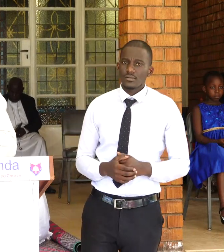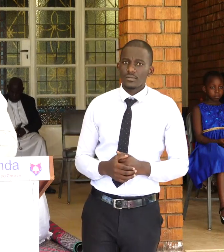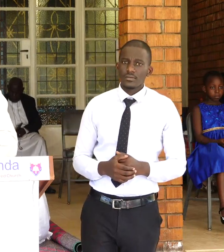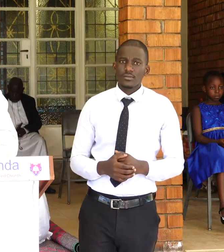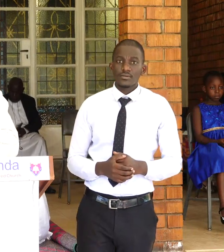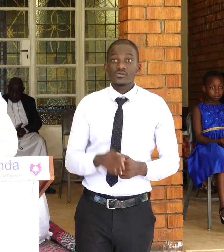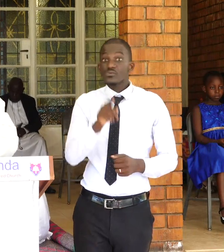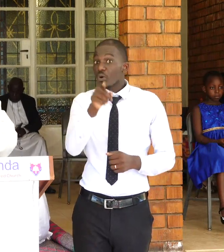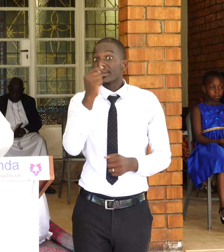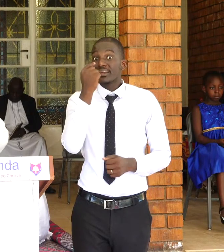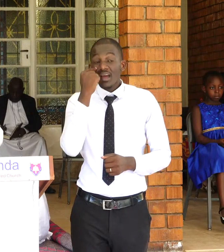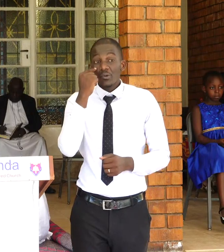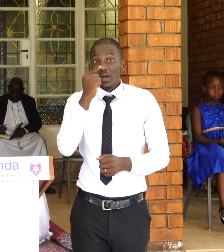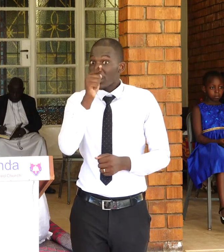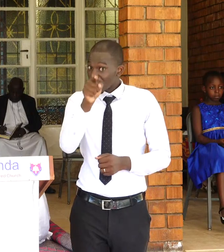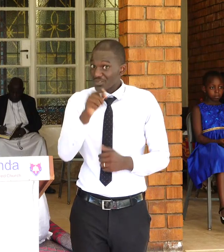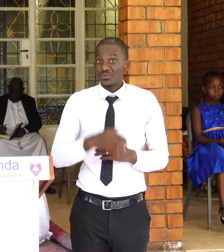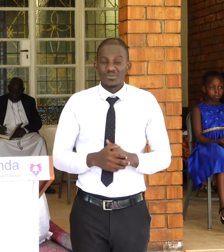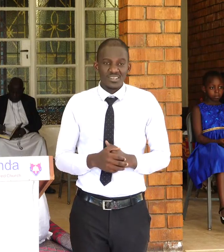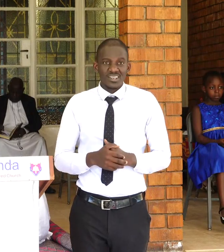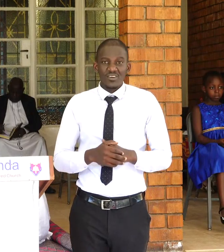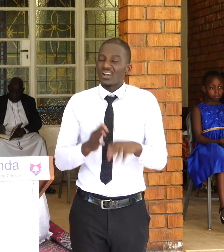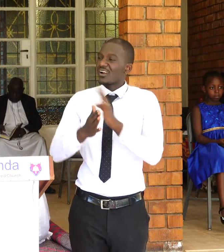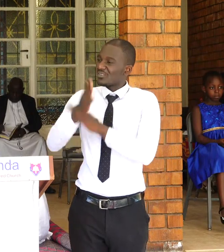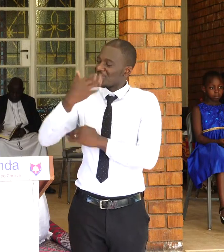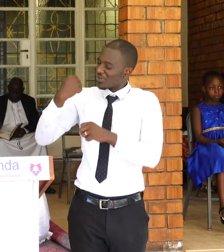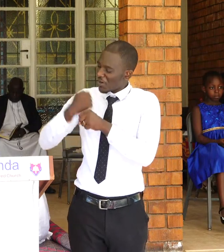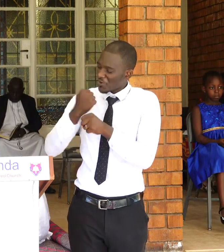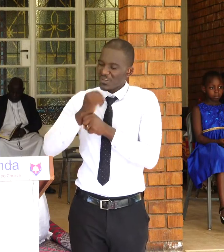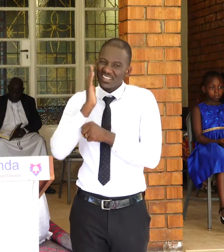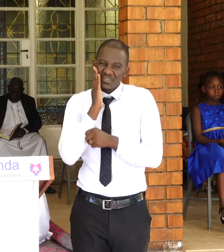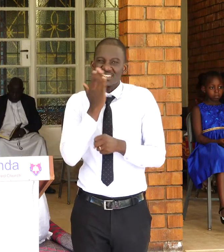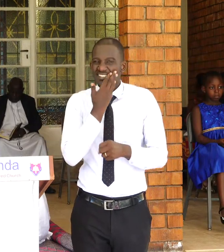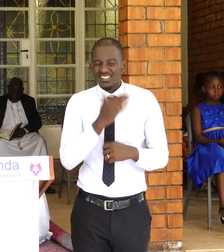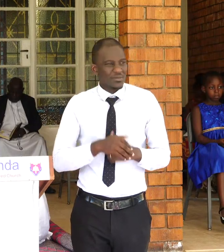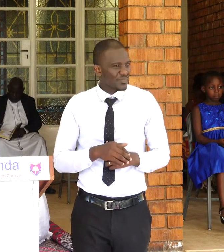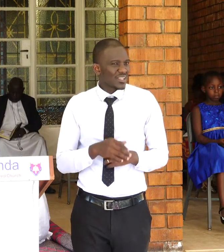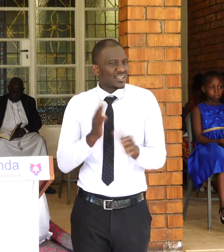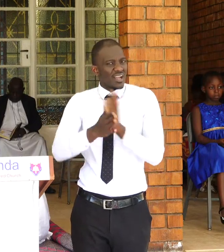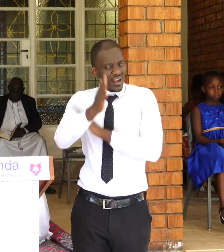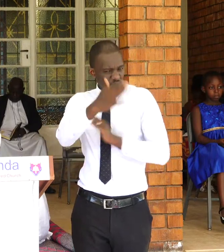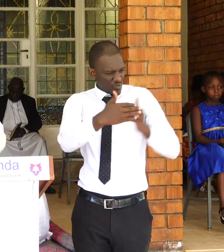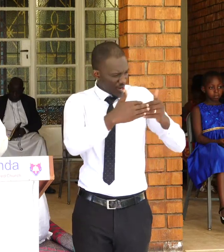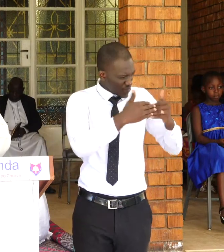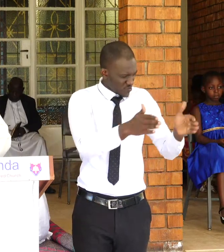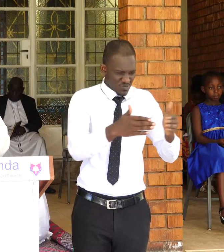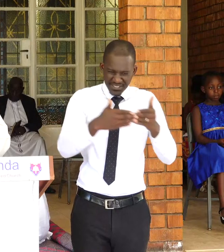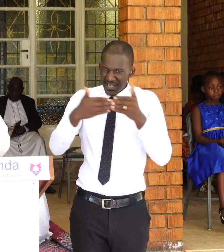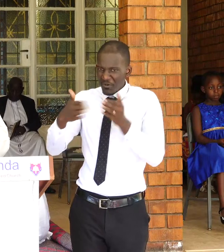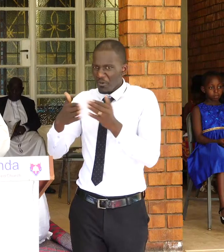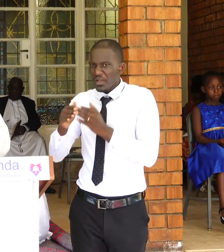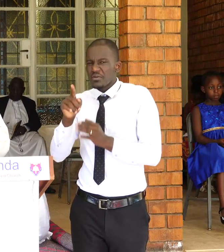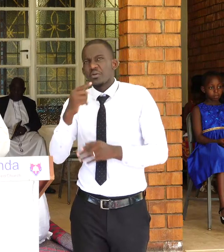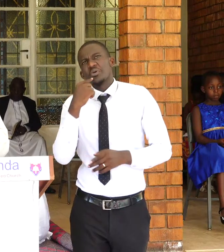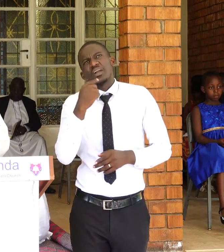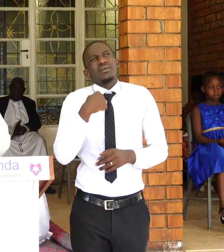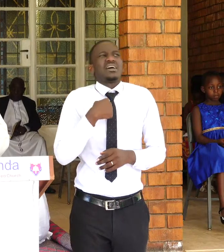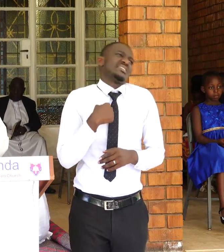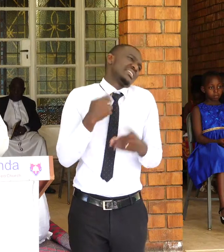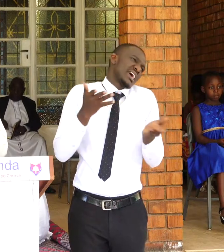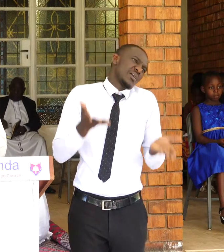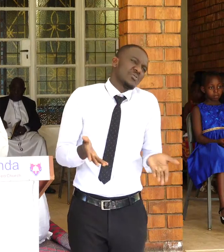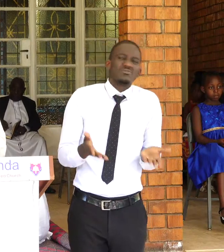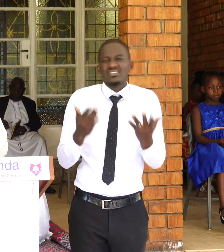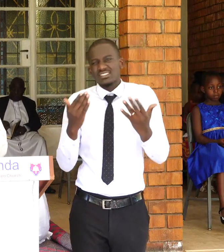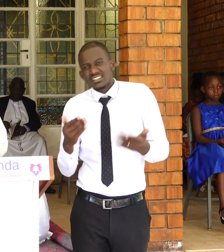ojja kulaba gwe mwana gwe nga Katonda akukolera ebyekisa ojja kulaba nga Katonda akugulirawo ebyo byogamba ndi kati nze eno gyendi